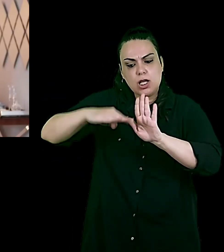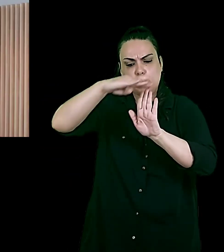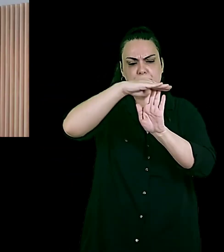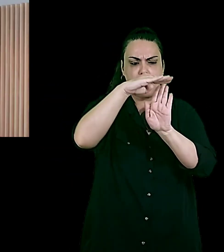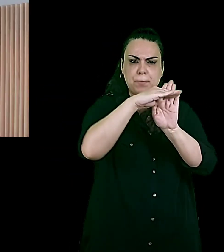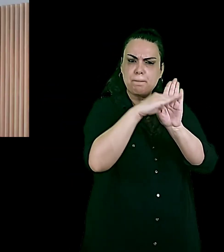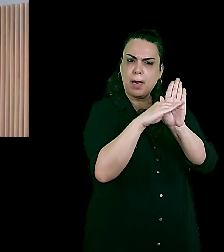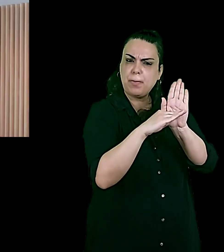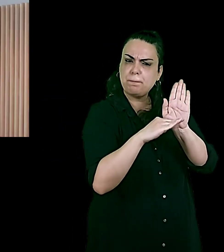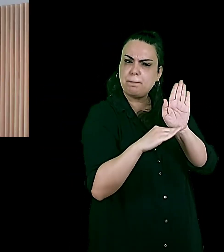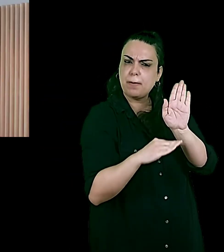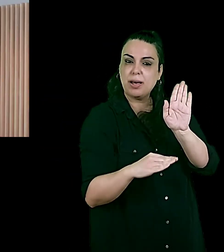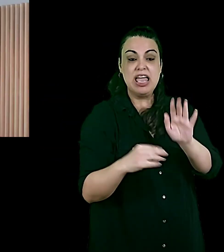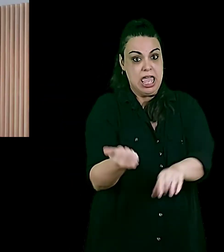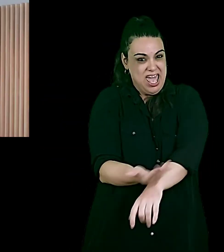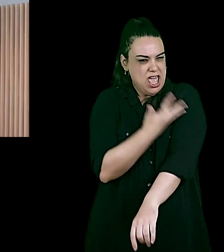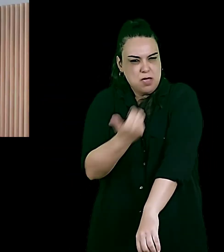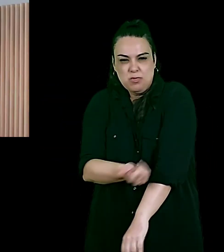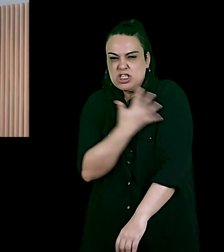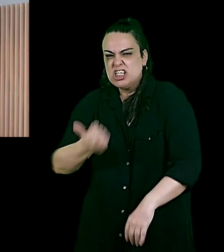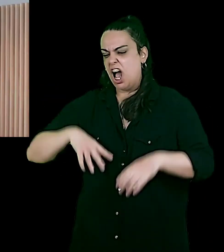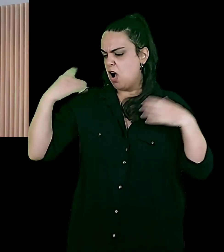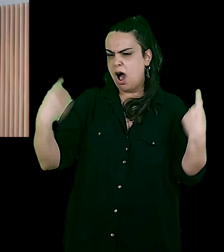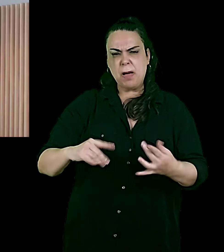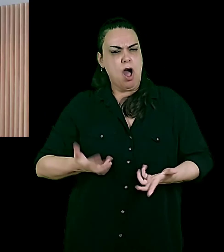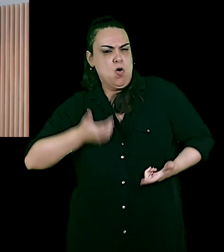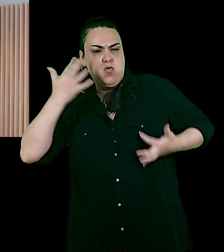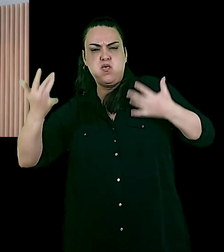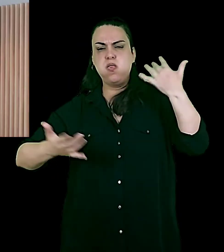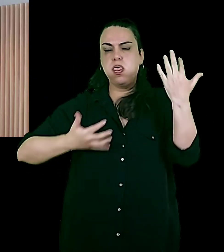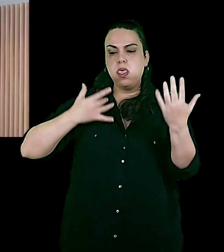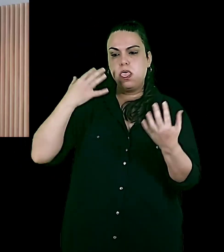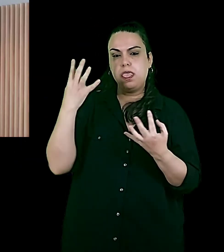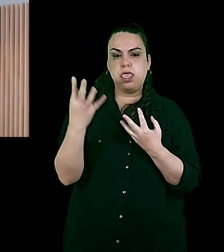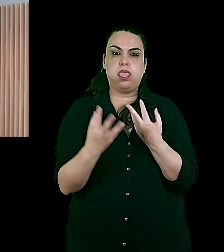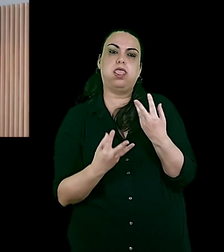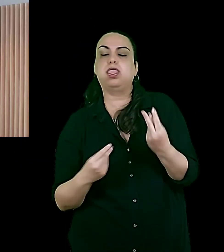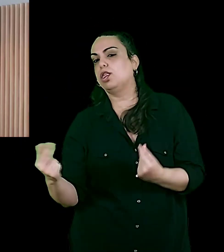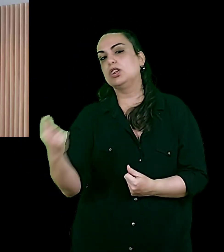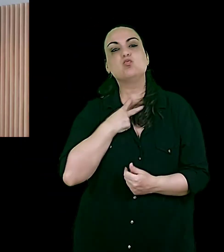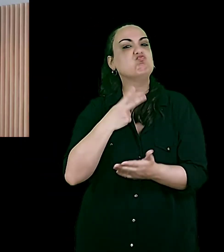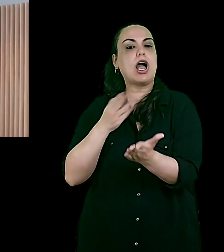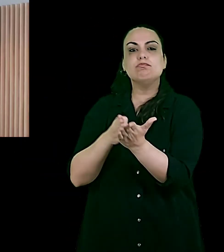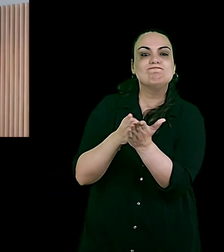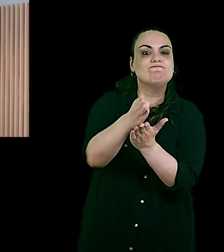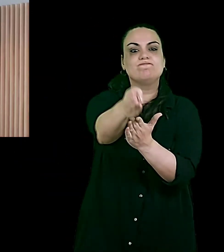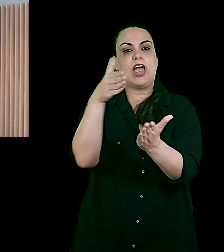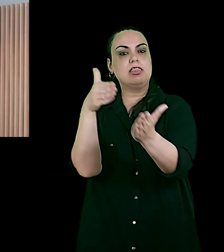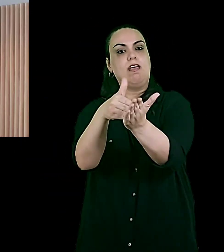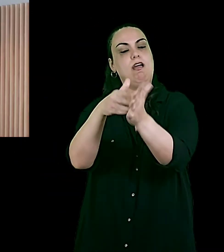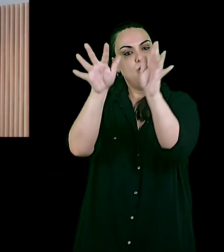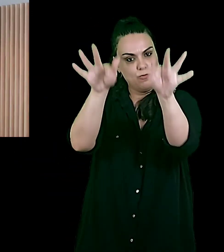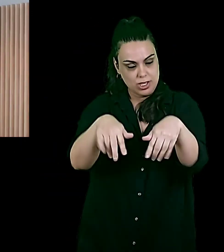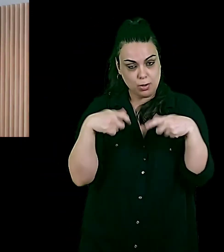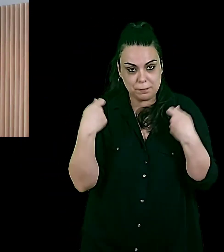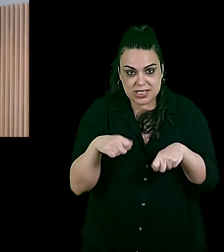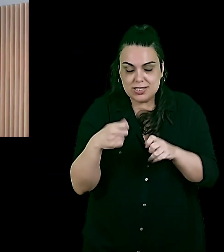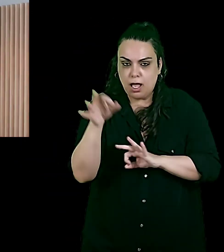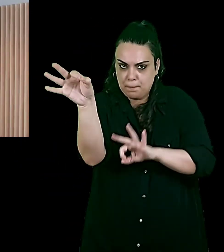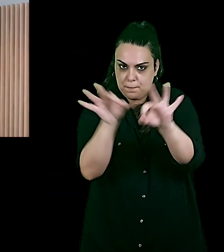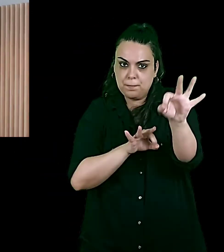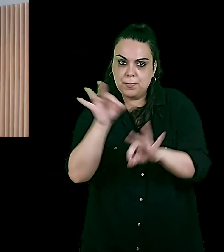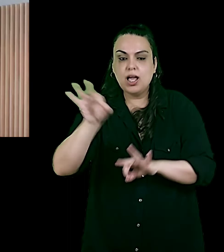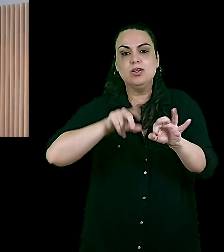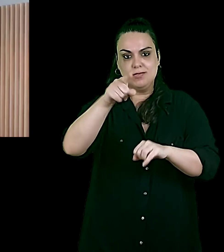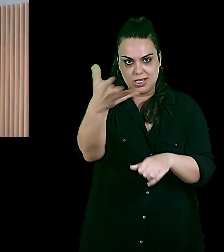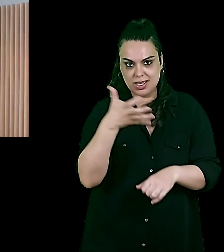final. E não adianta, a emoção é bom para começar, mas ela não tem gás o suficiente para te levar para o destino final. Então, o terceiro